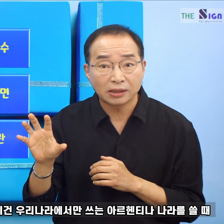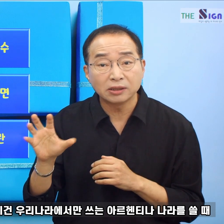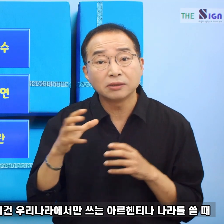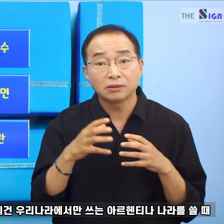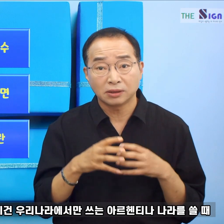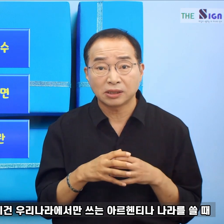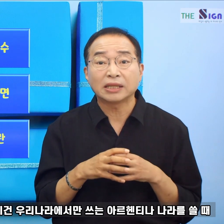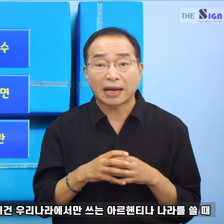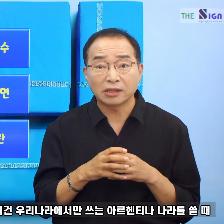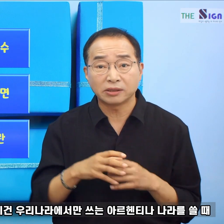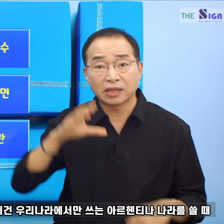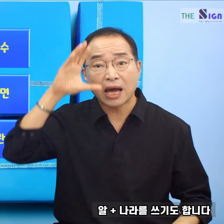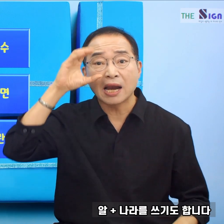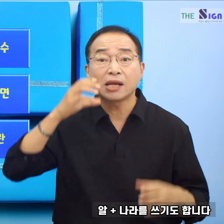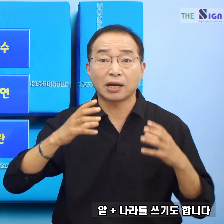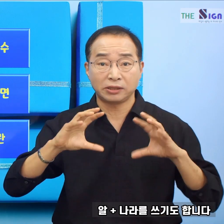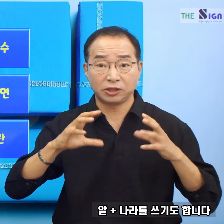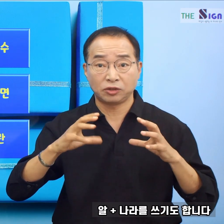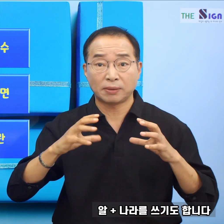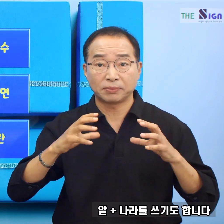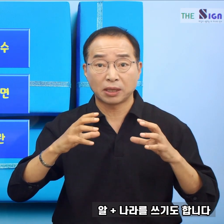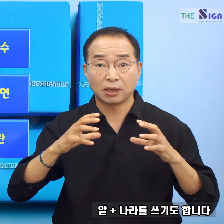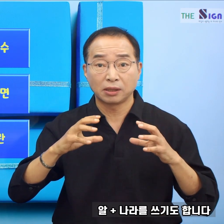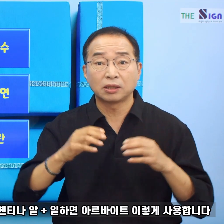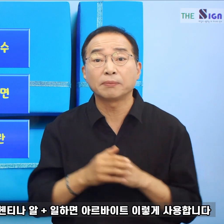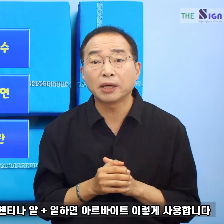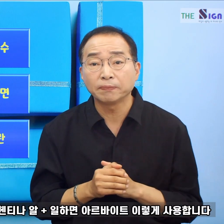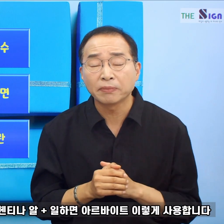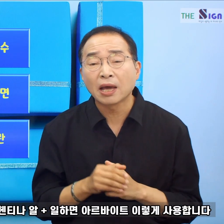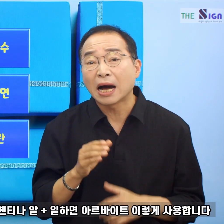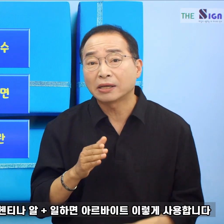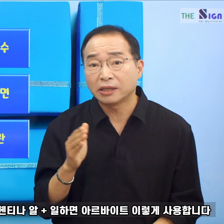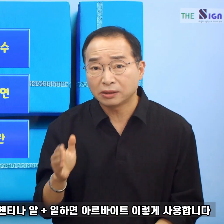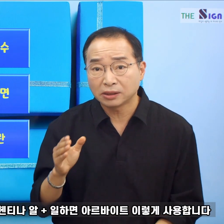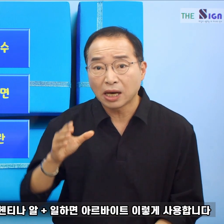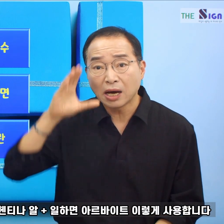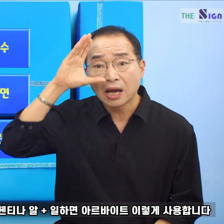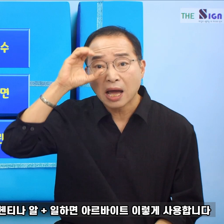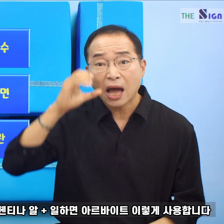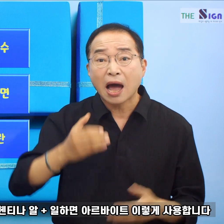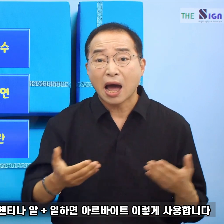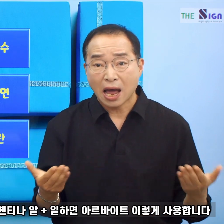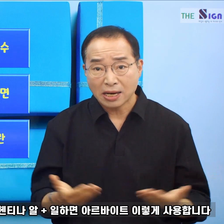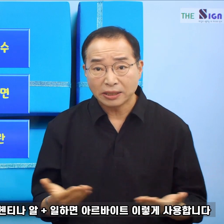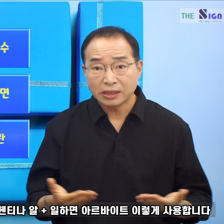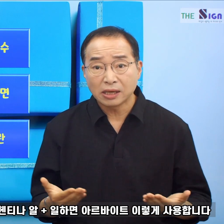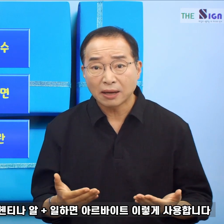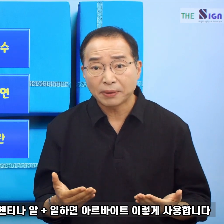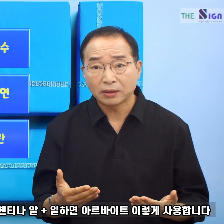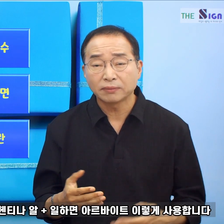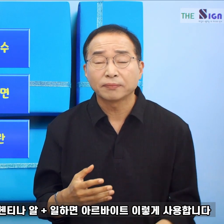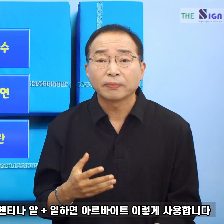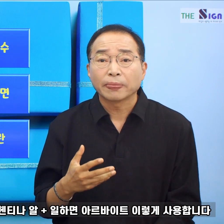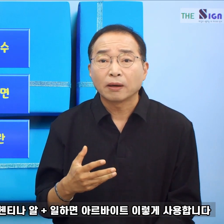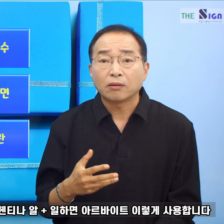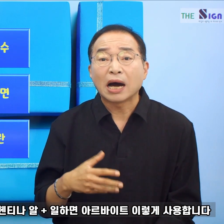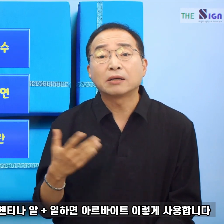아르헨티라는 이제 나라를 쓸 때 R 나라를 쓰기도 합니다. 그러면 아르헨티나 R1 하면